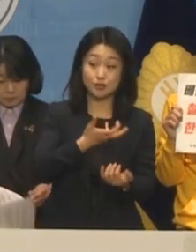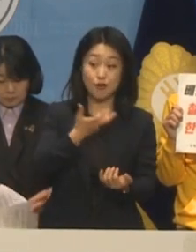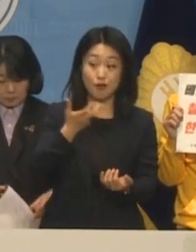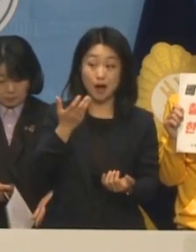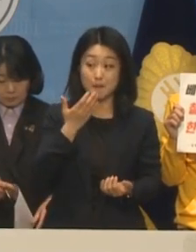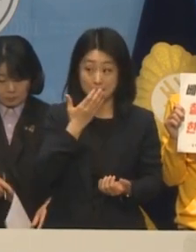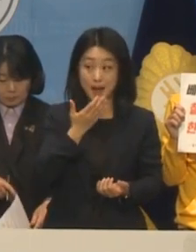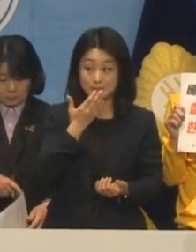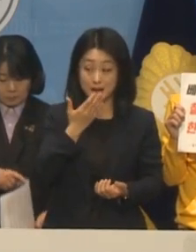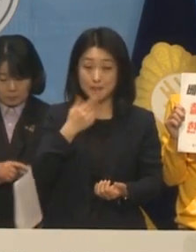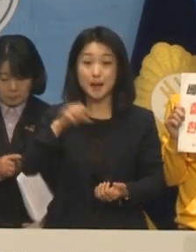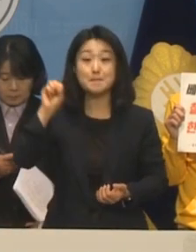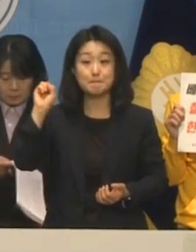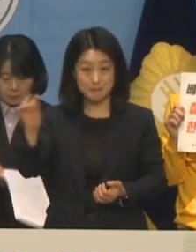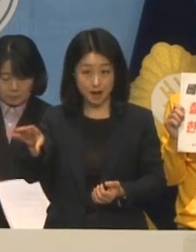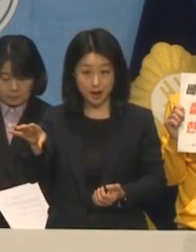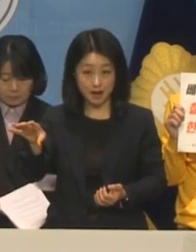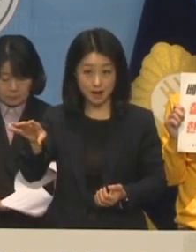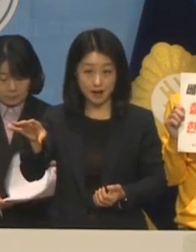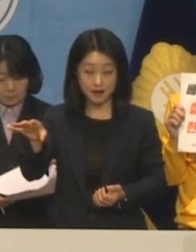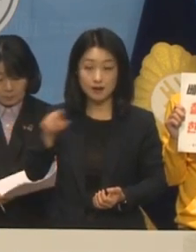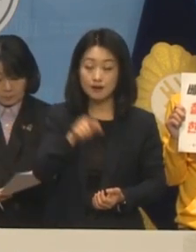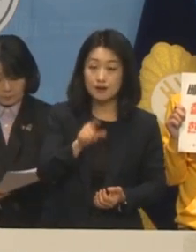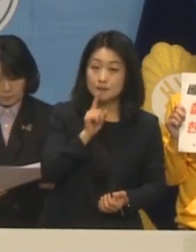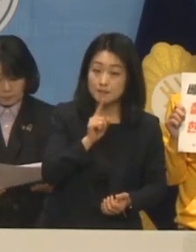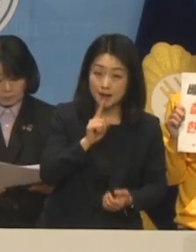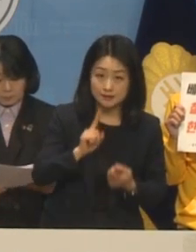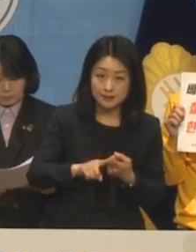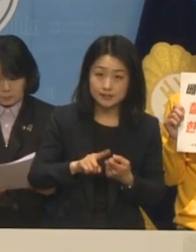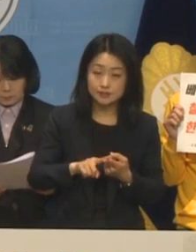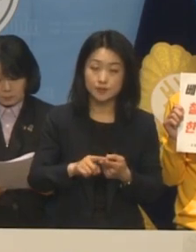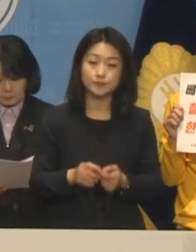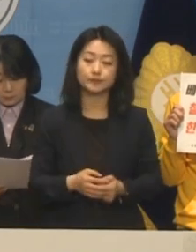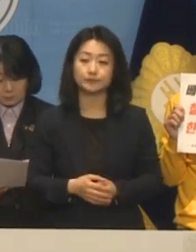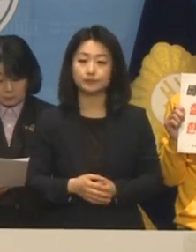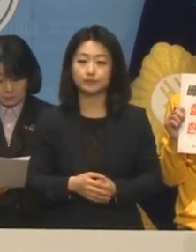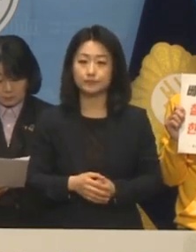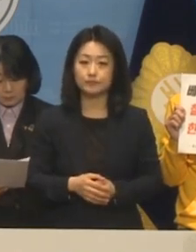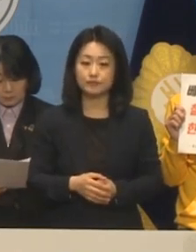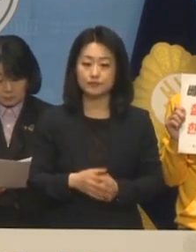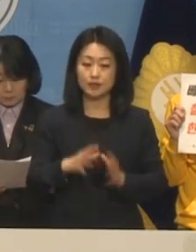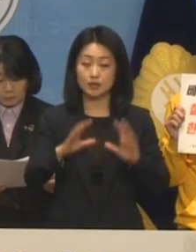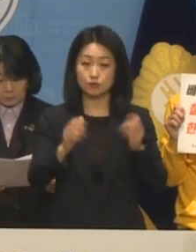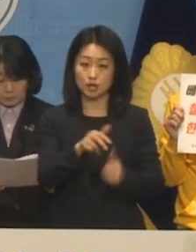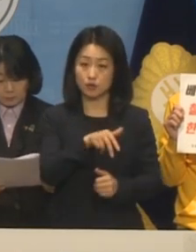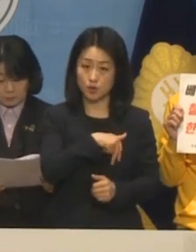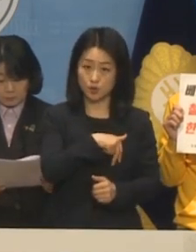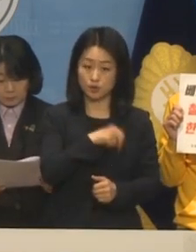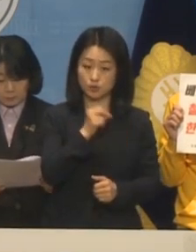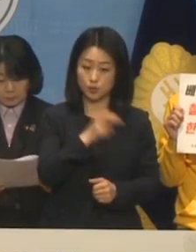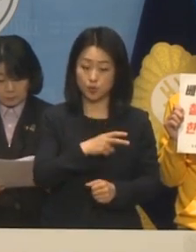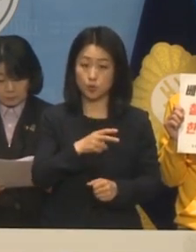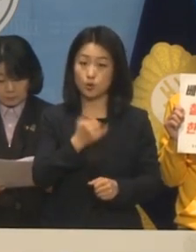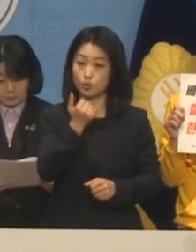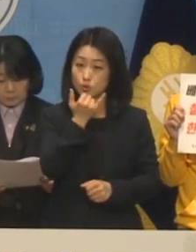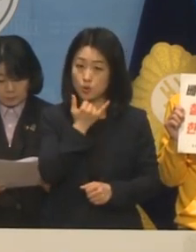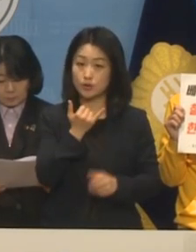발언을 했다고 밝혔습니다. 이 발언은 베를린 시장과 같은 정치인뿐만 아니라 일반